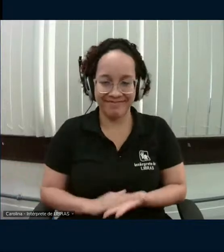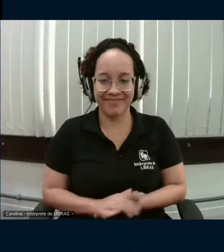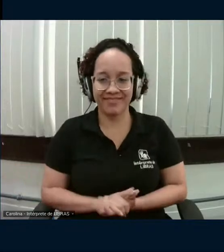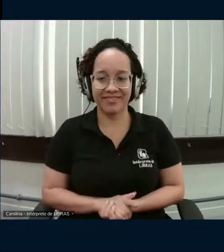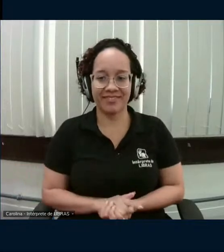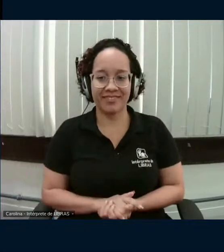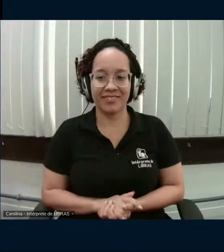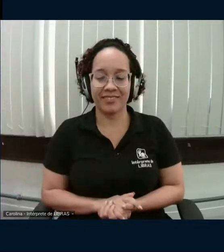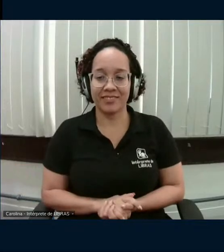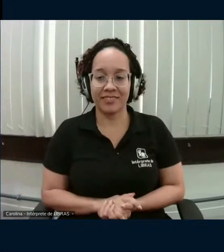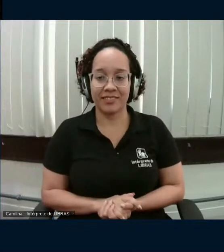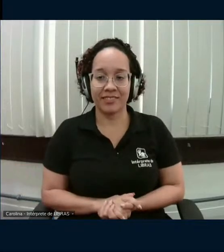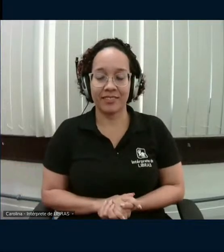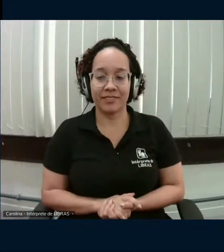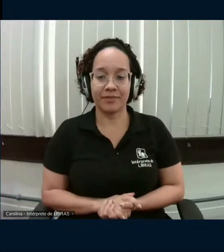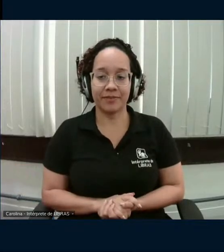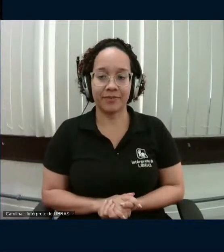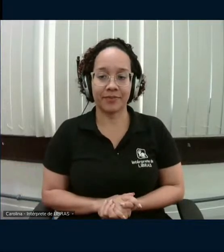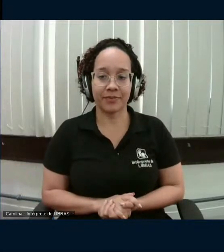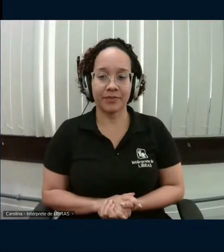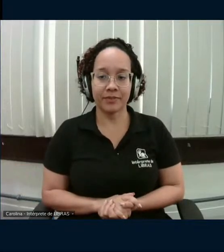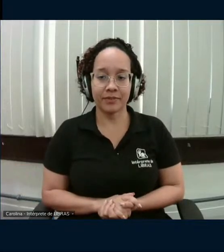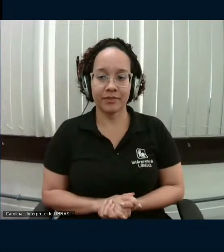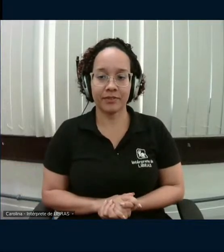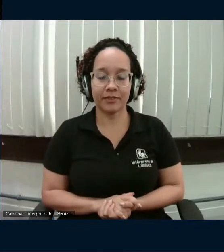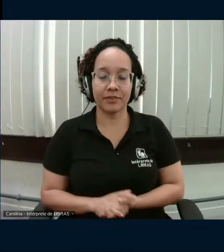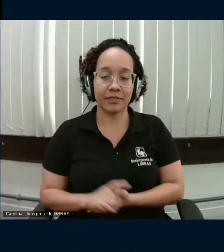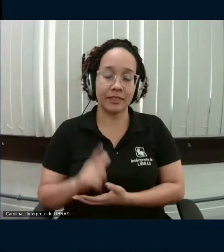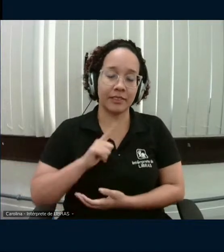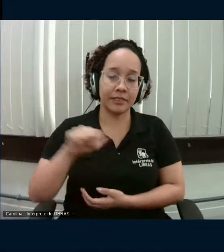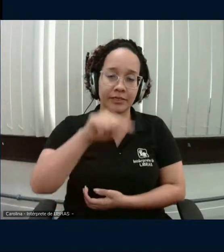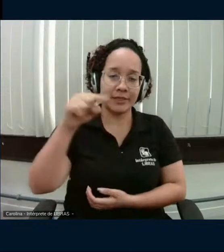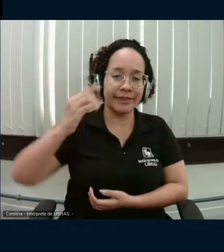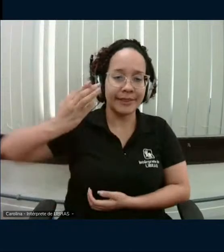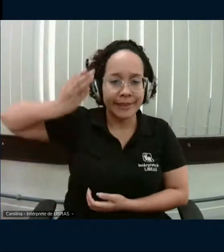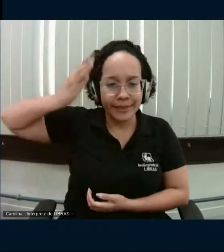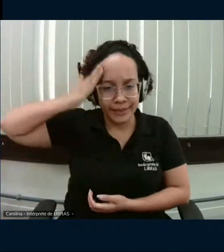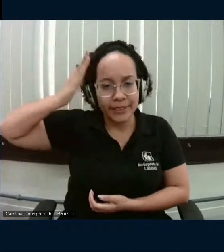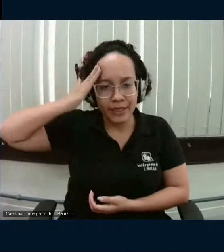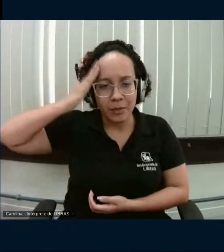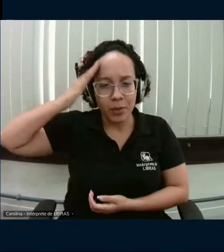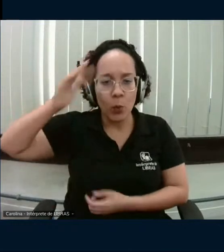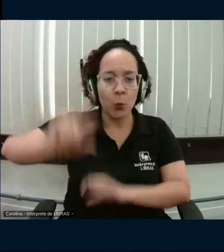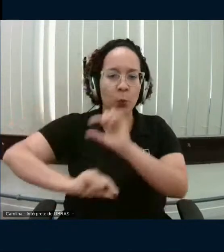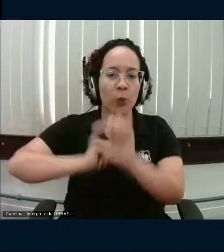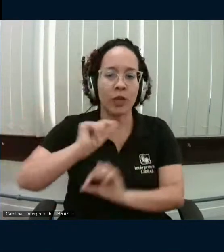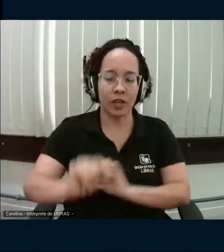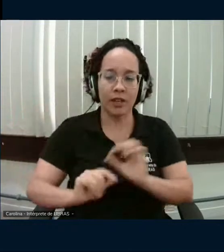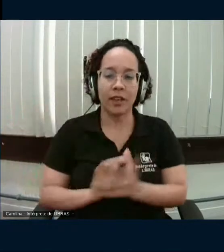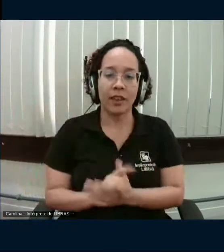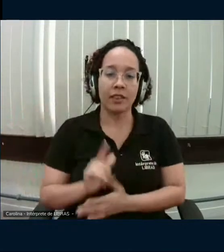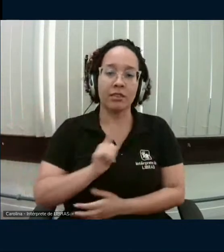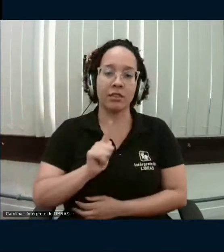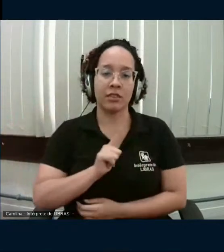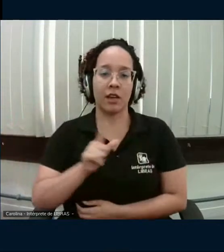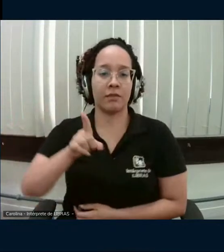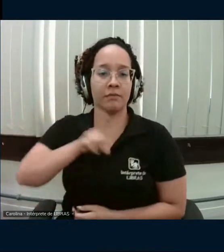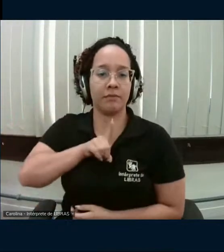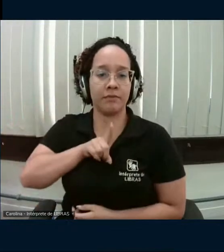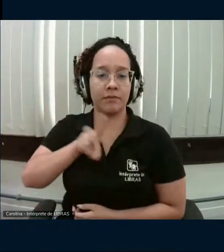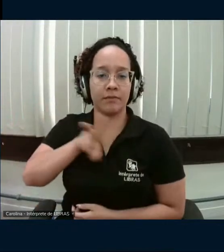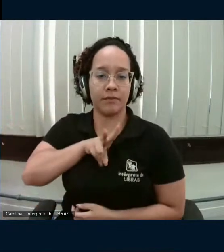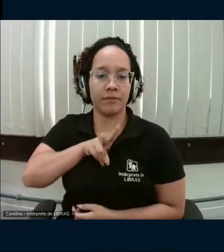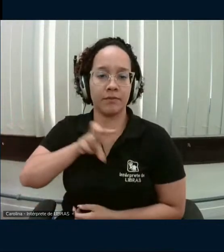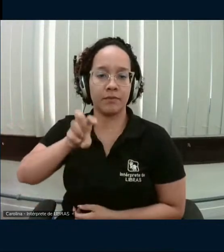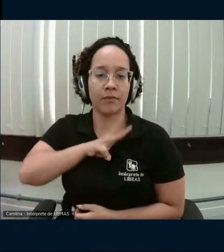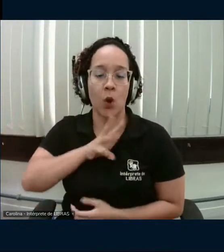mesmo, subfinanciado. Para vocês terem uma ideia, o ensino médio